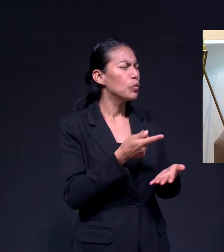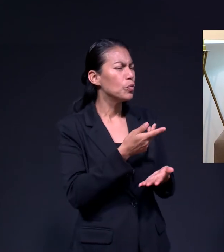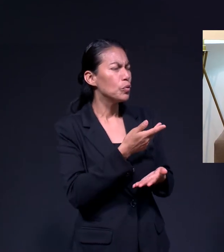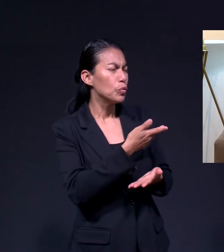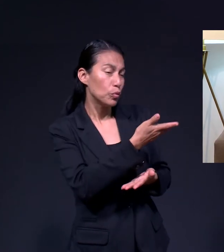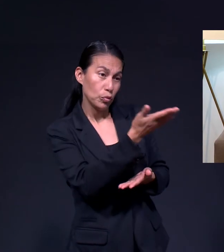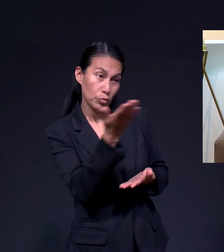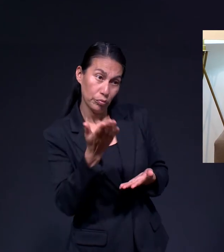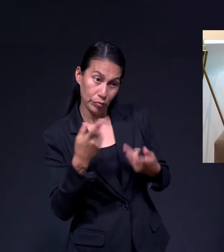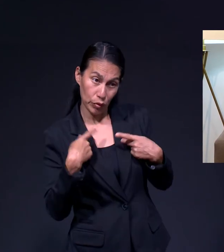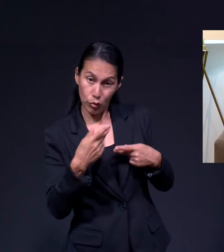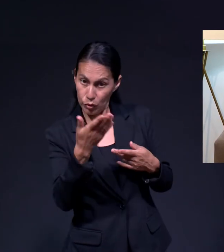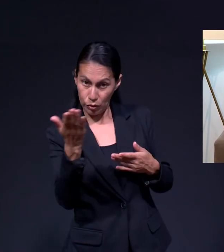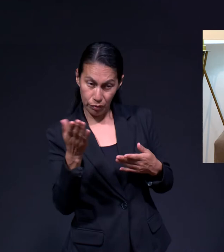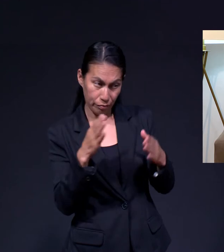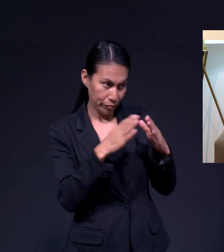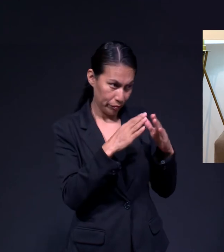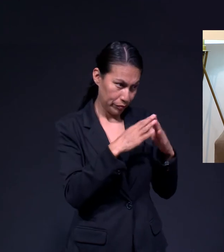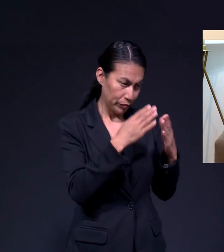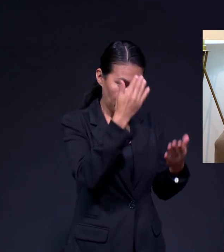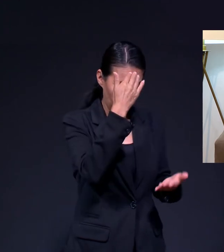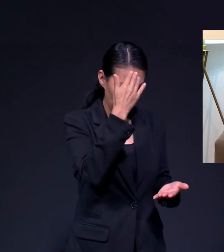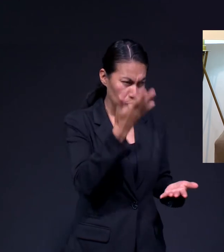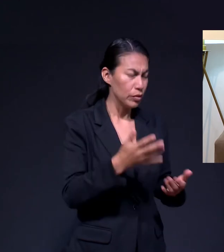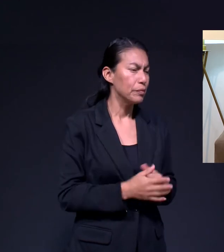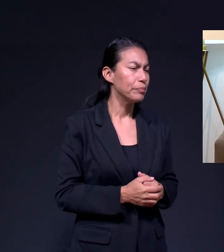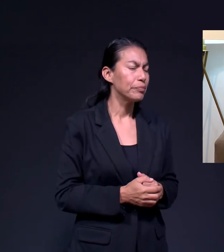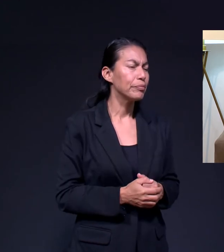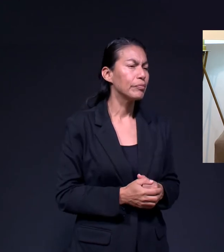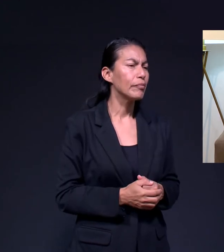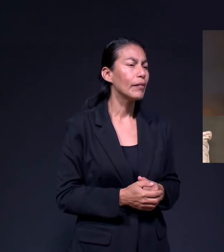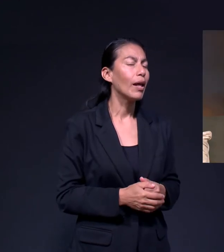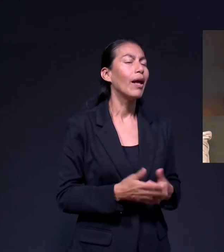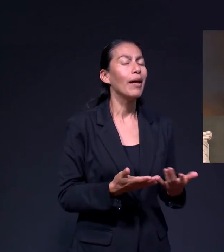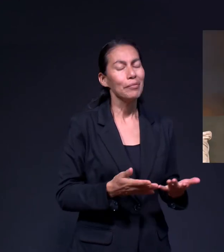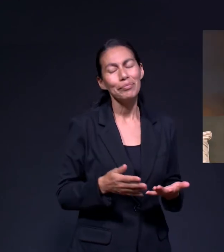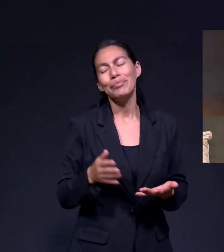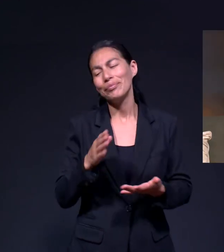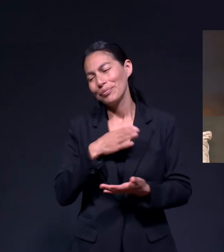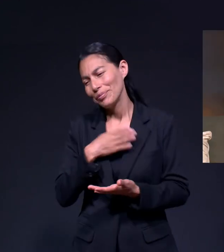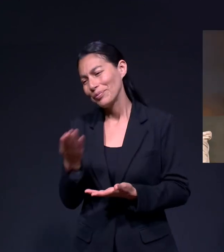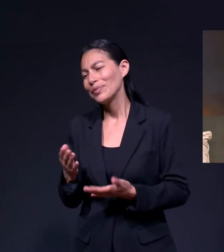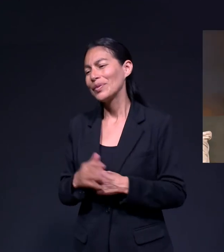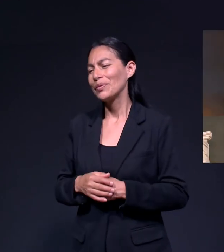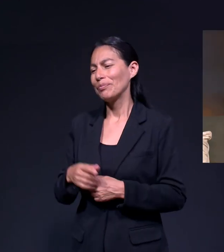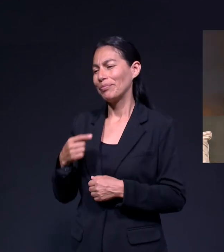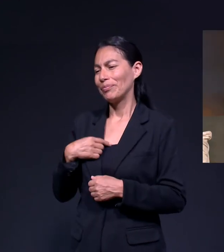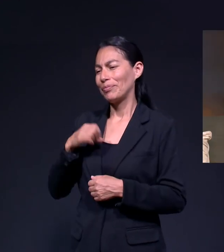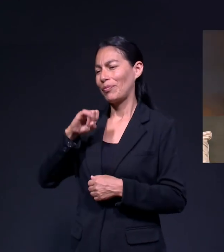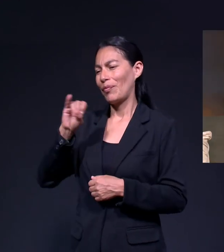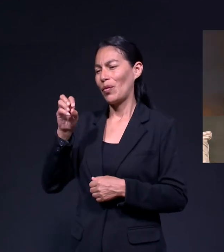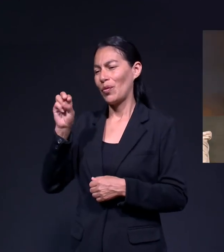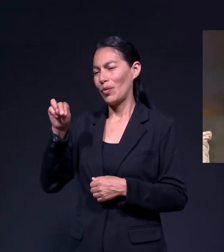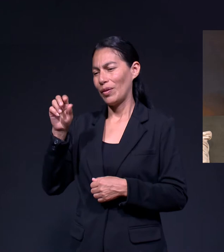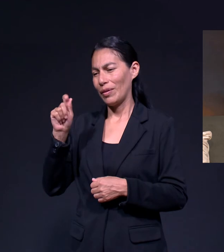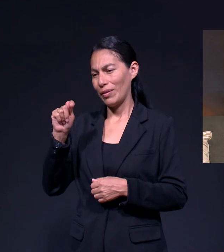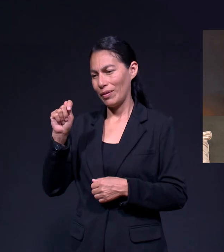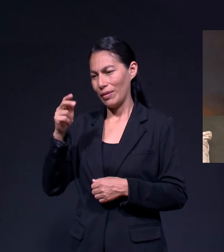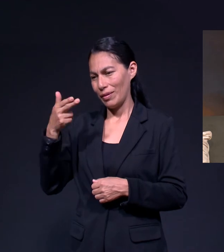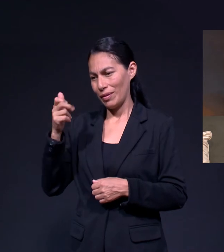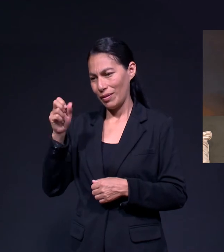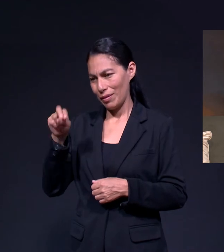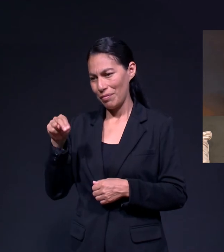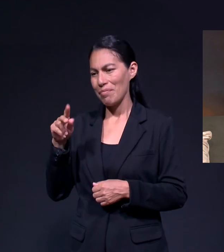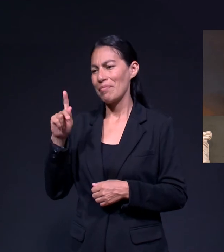que todos nos familiaricemos contigo ok bueno mi nombre es jonathan pérez domínguez es lo primero